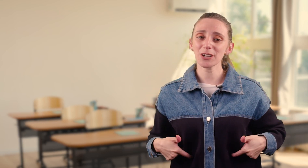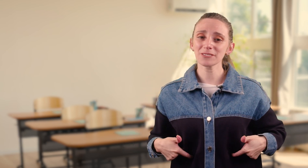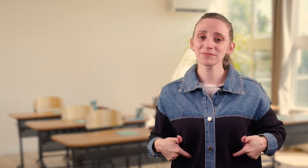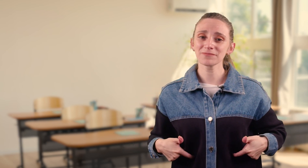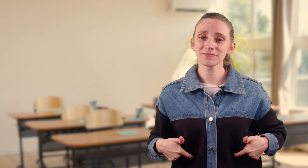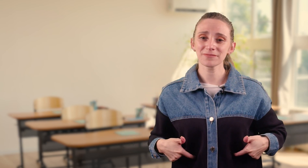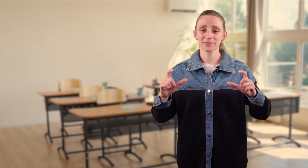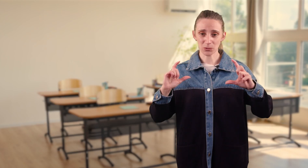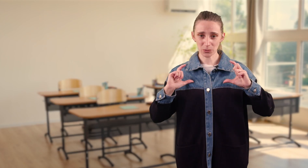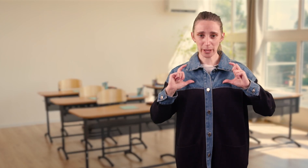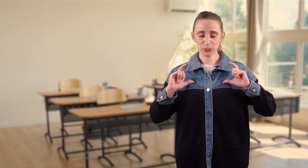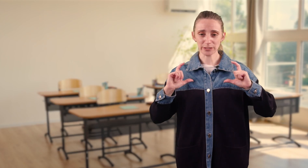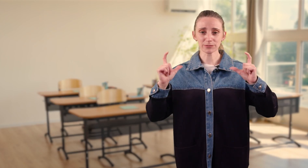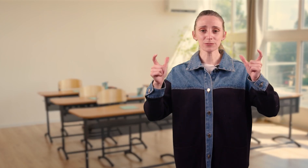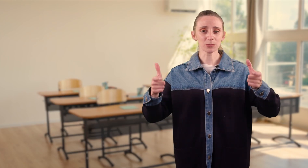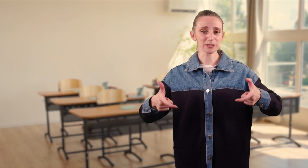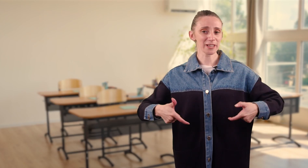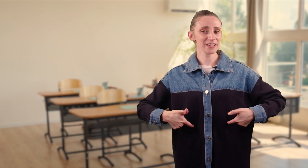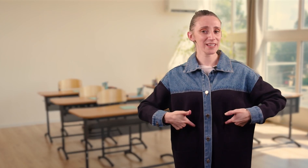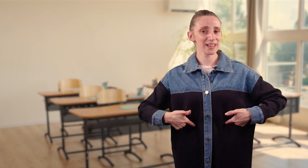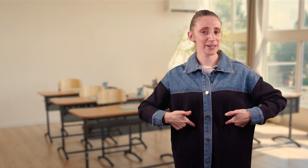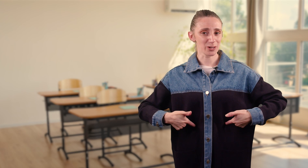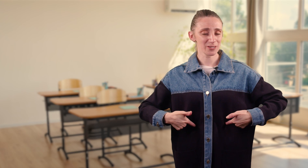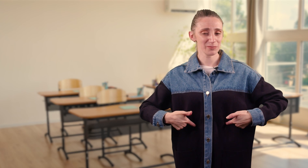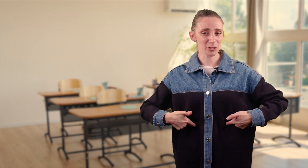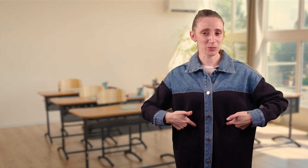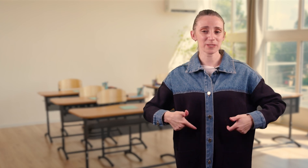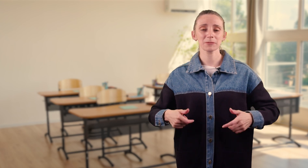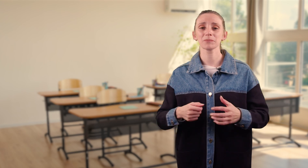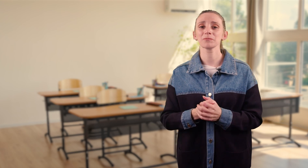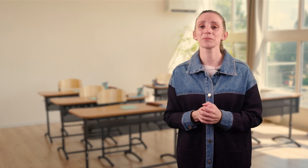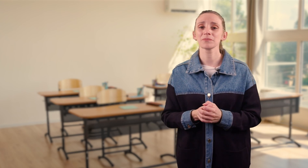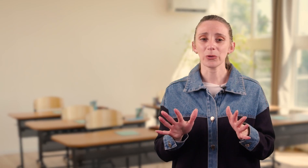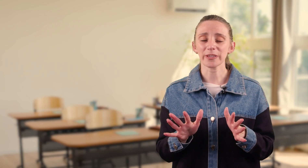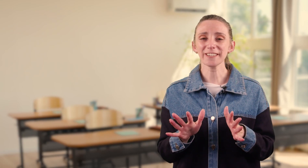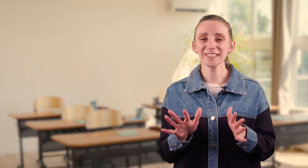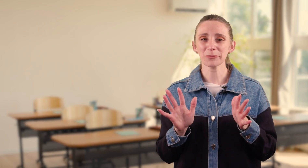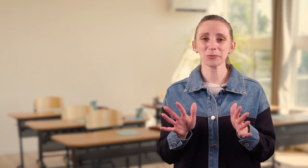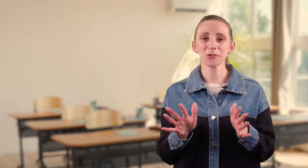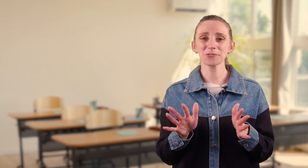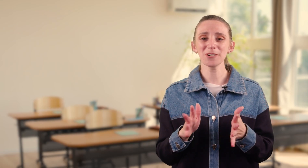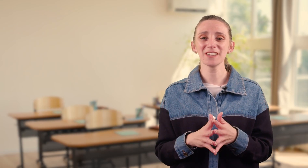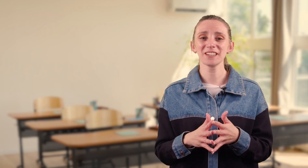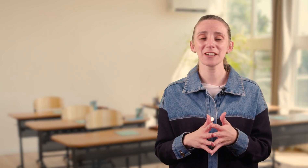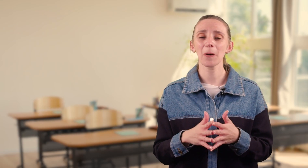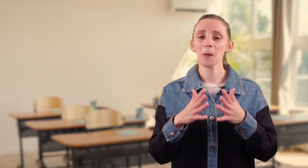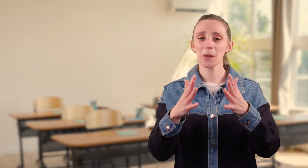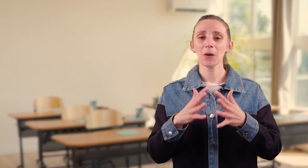l'école. Donc, rappelez-vous, on dit bien école, comme ceci. Ok, c'est bon pour vous?